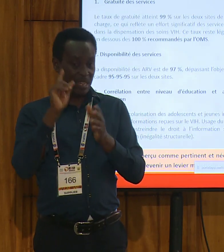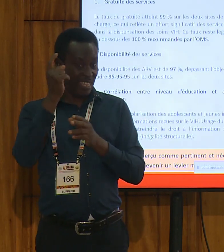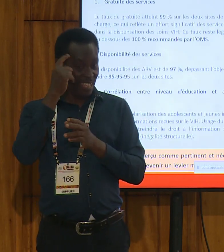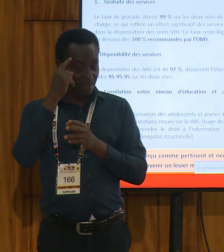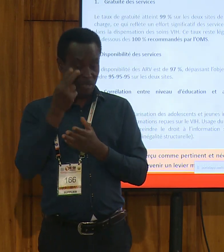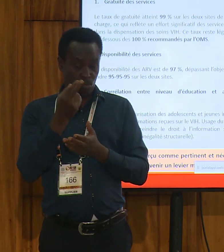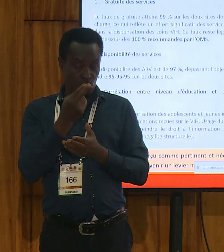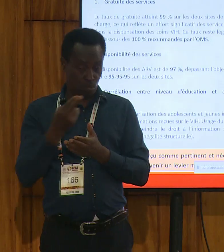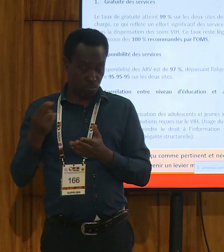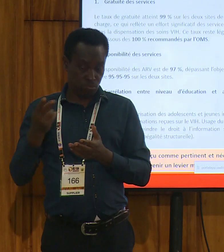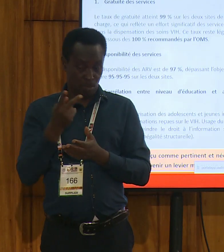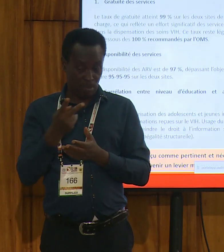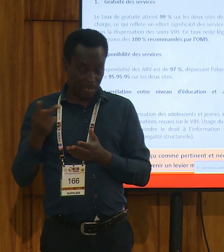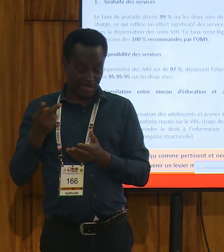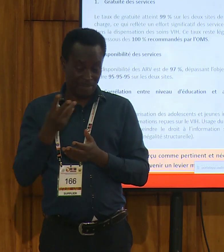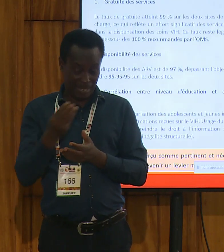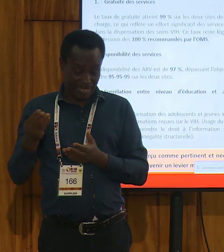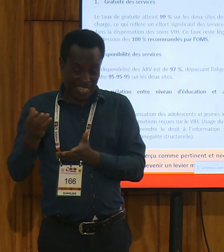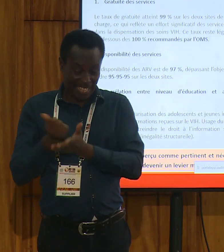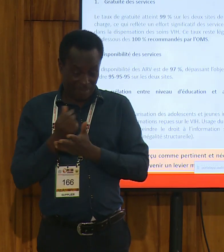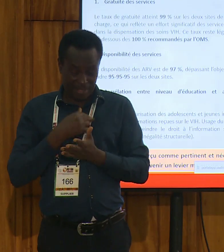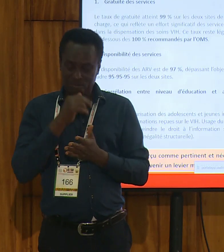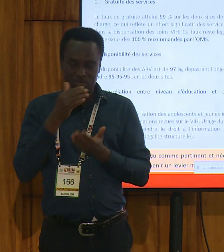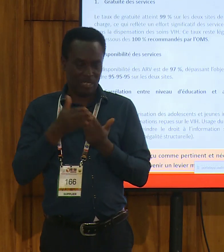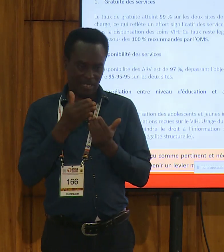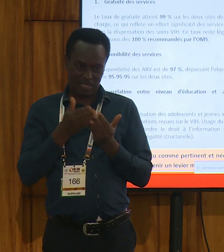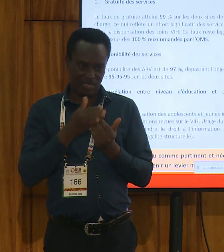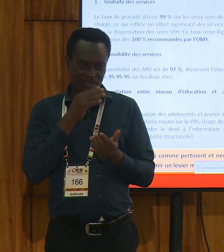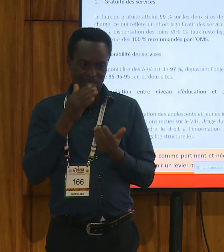organisationnelle. C'est pour cela, pour conclure,